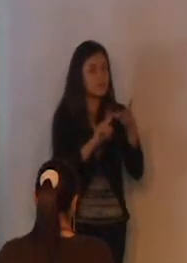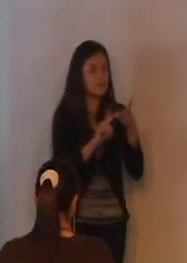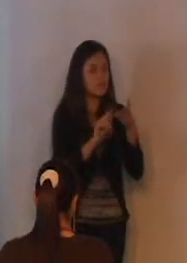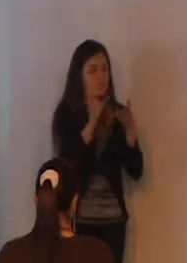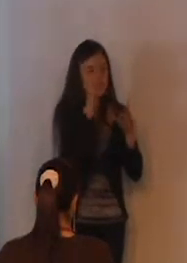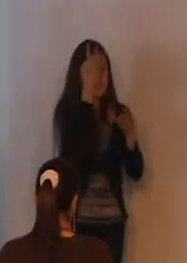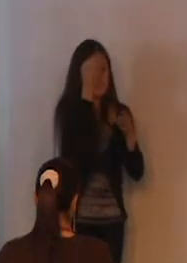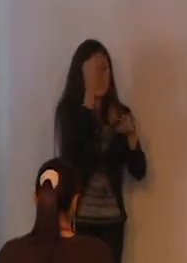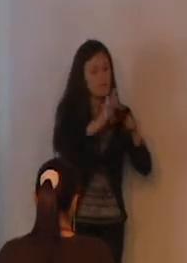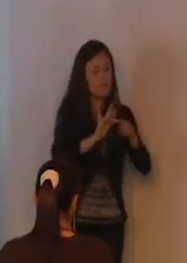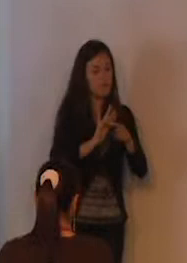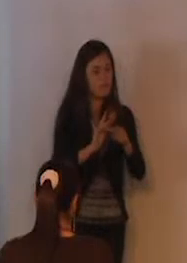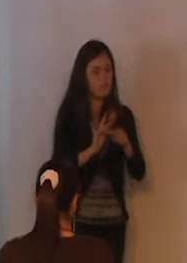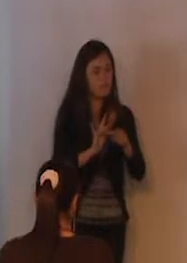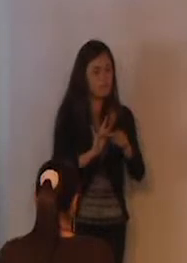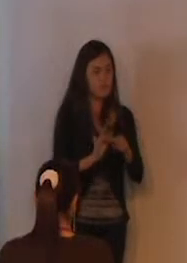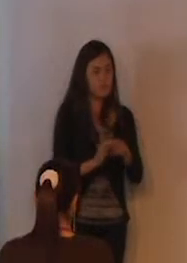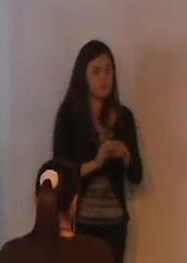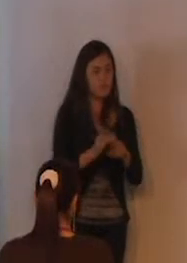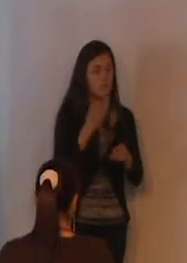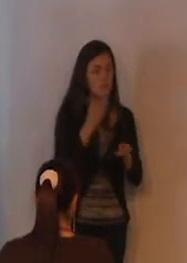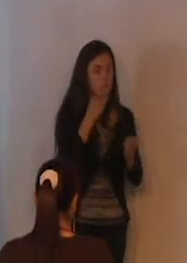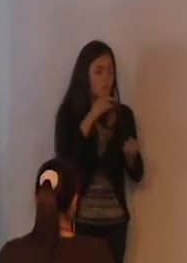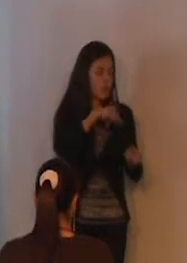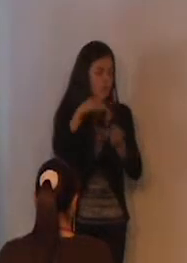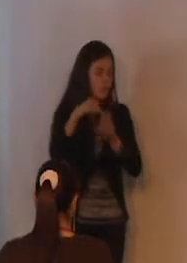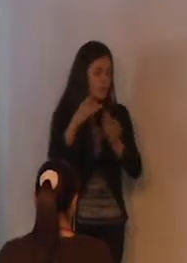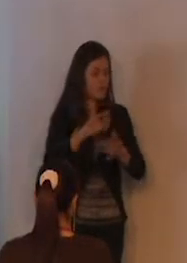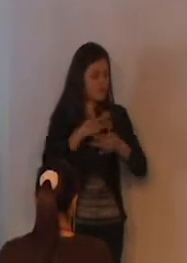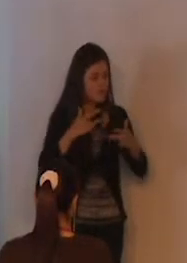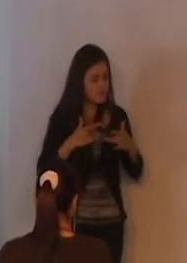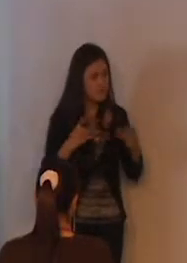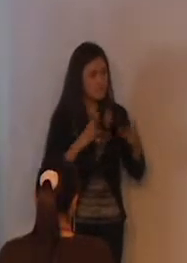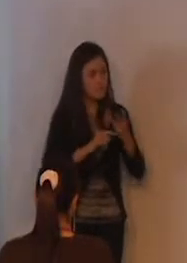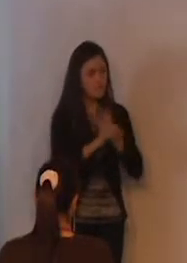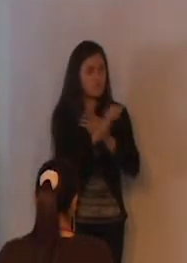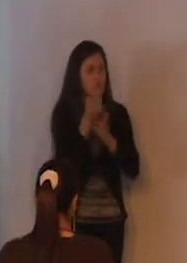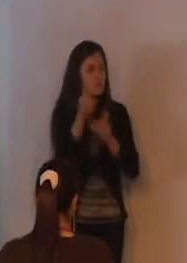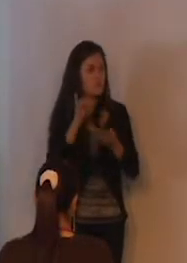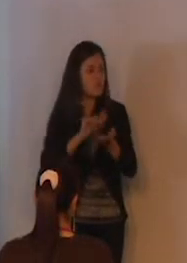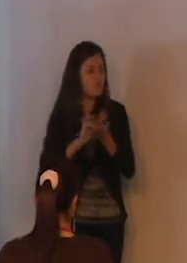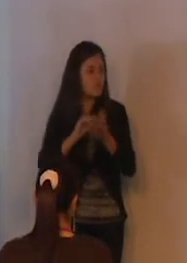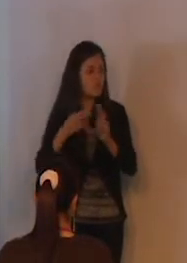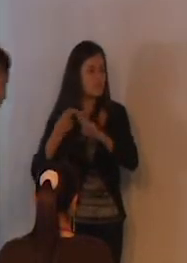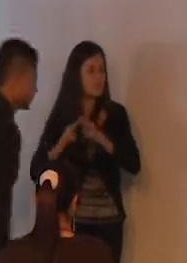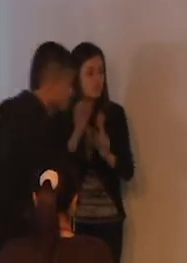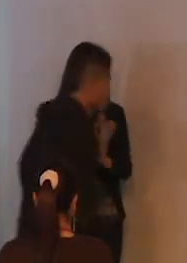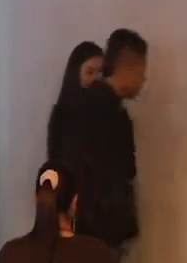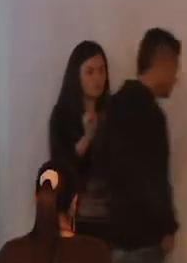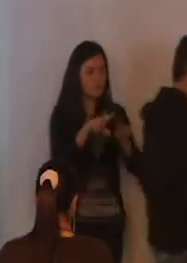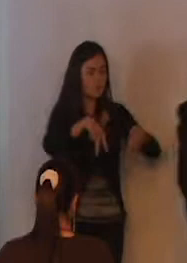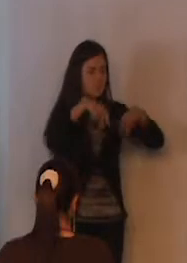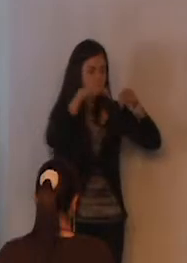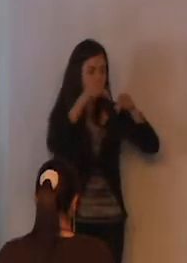en los campos de aplicación en educación, salud y demás sectores de la sociedad.